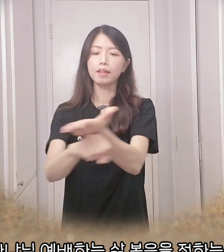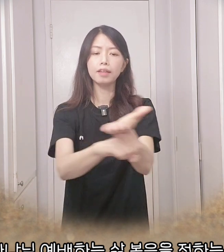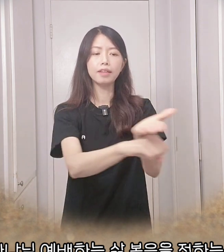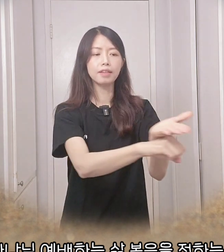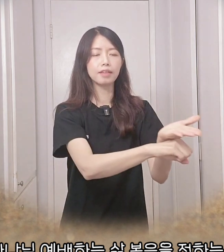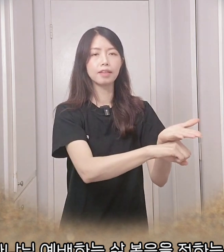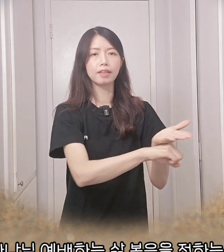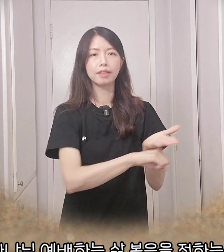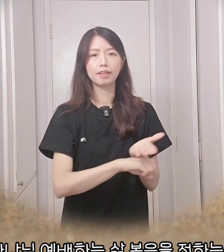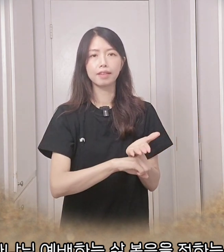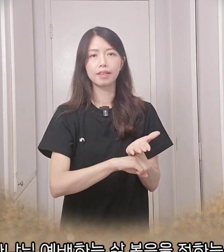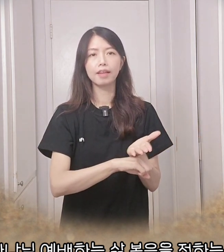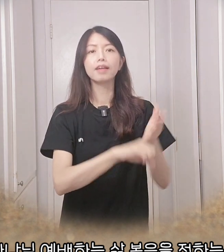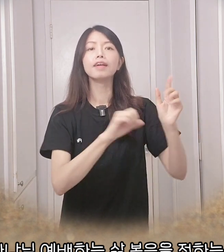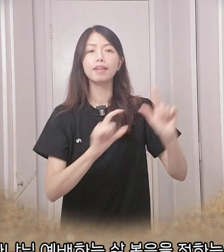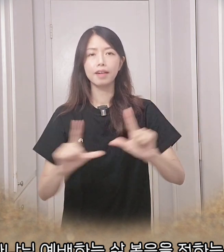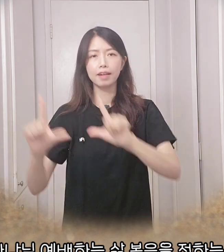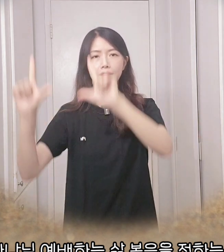전하는